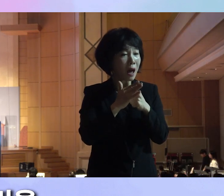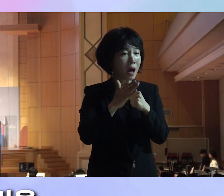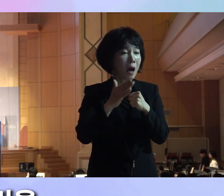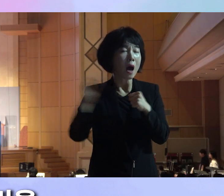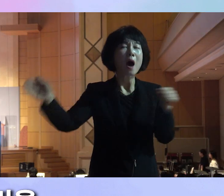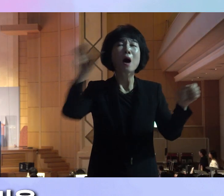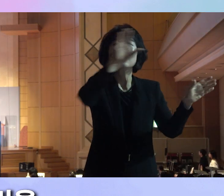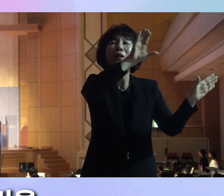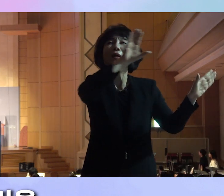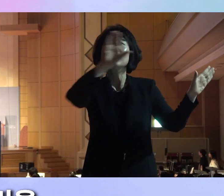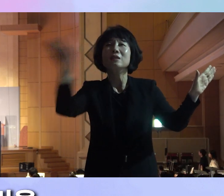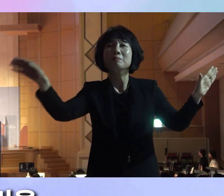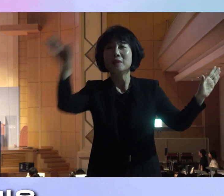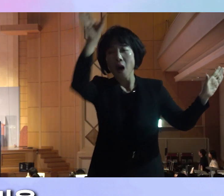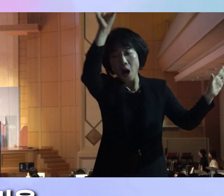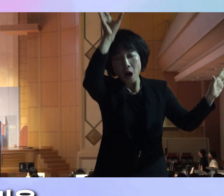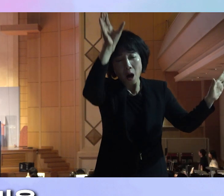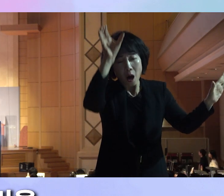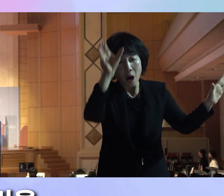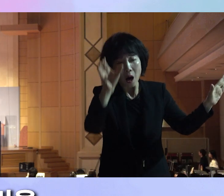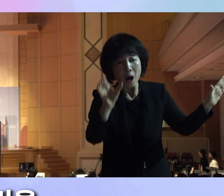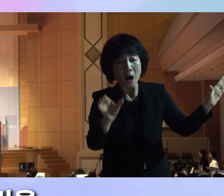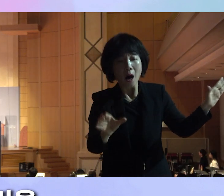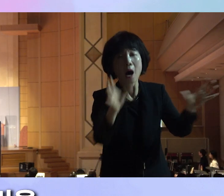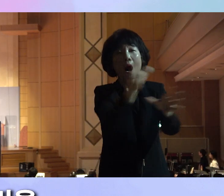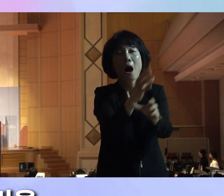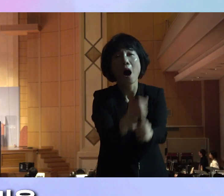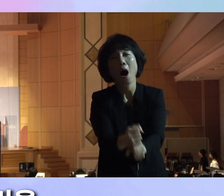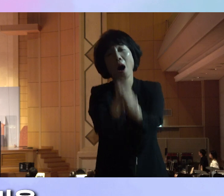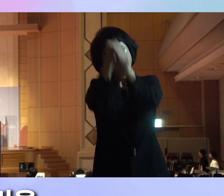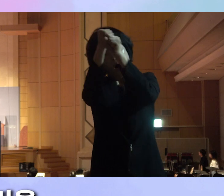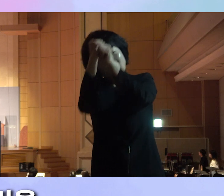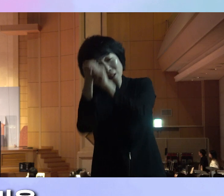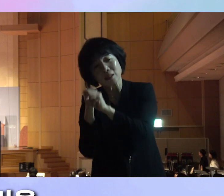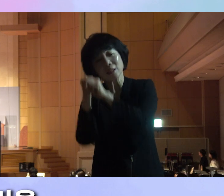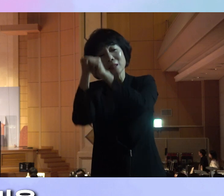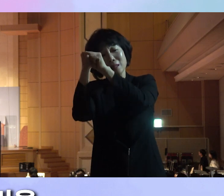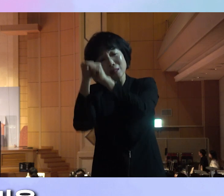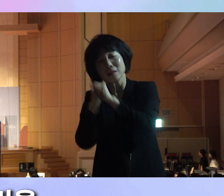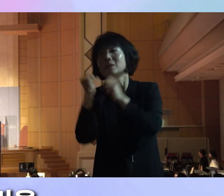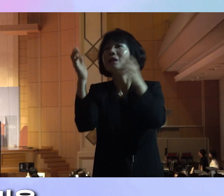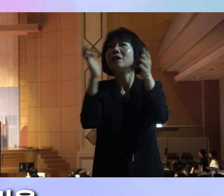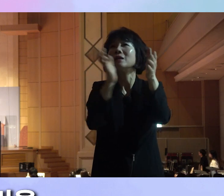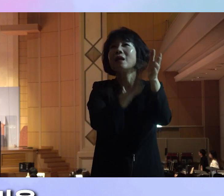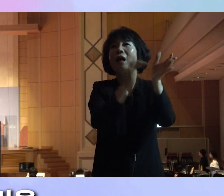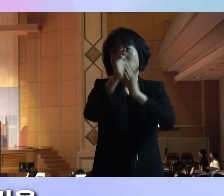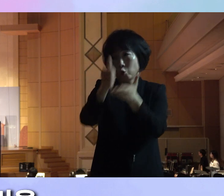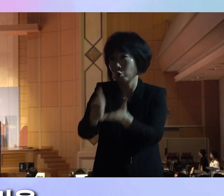십자가 지신 예수님